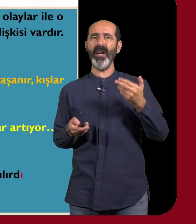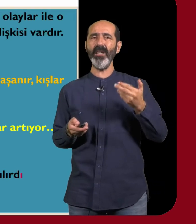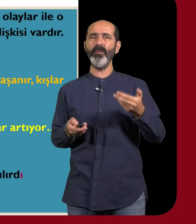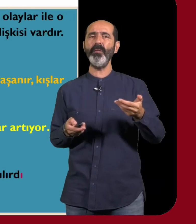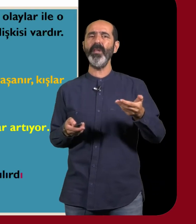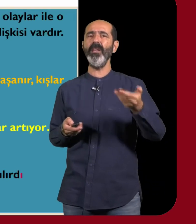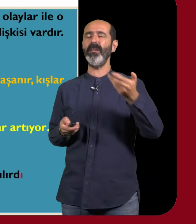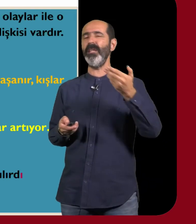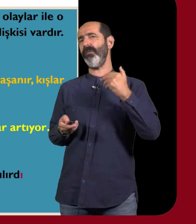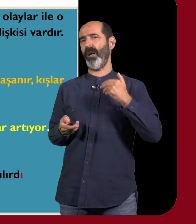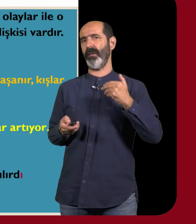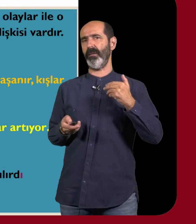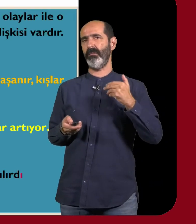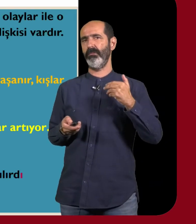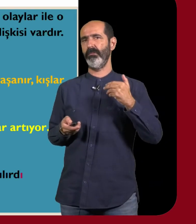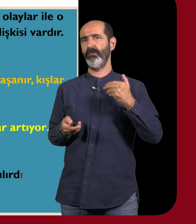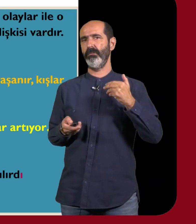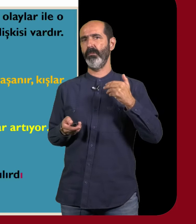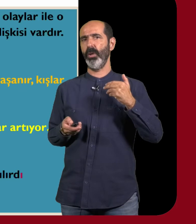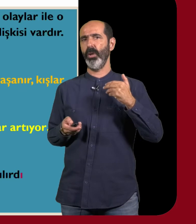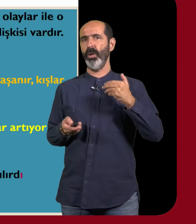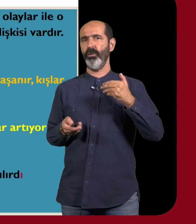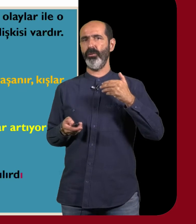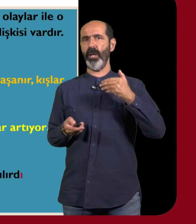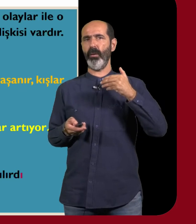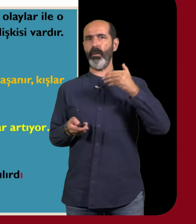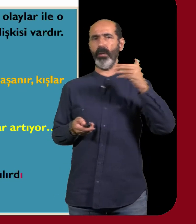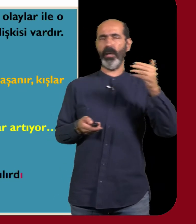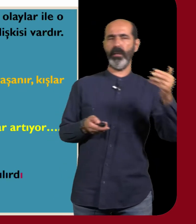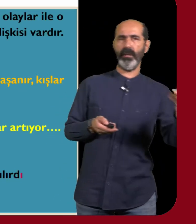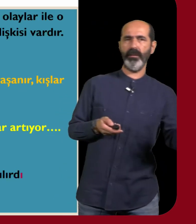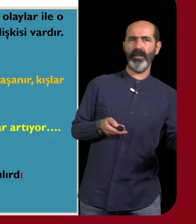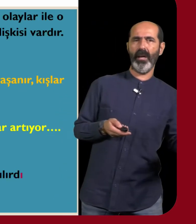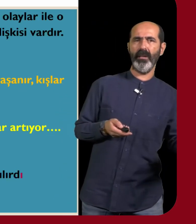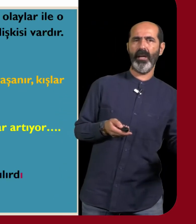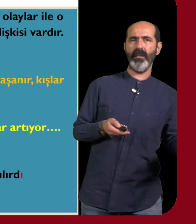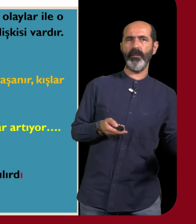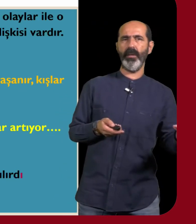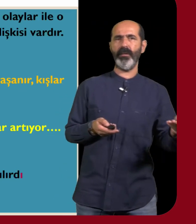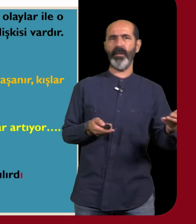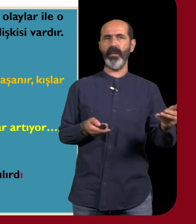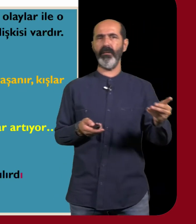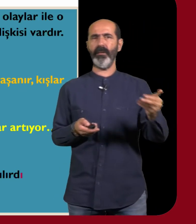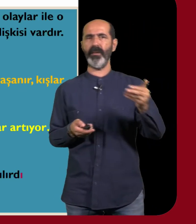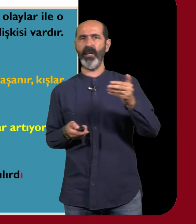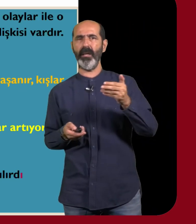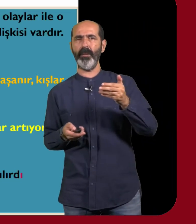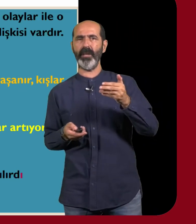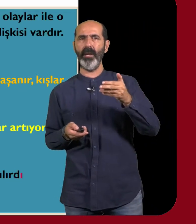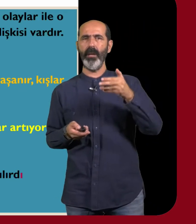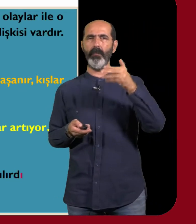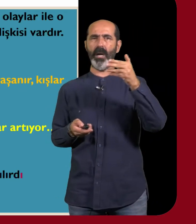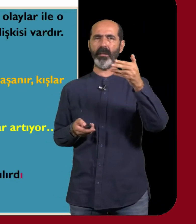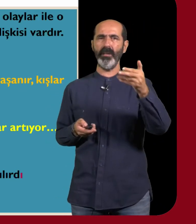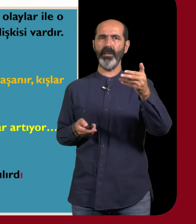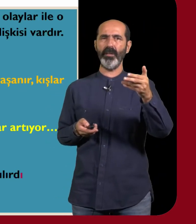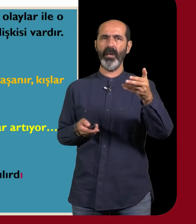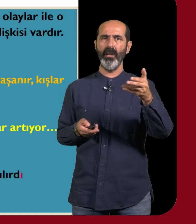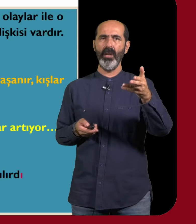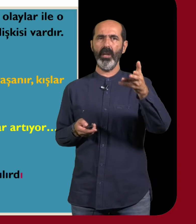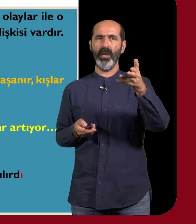kendine ait özellikleri vardır İşte olayların değerlendirmesi vesaire PS